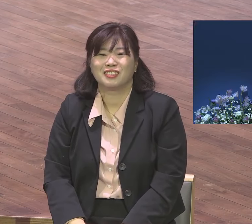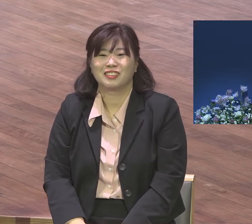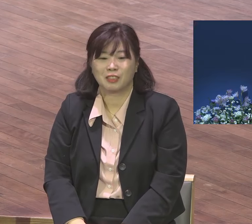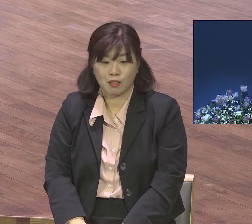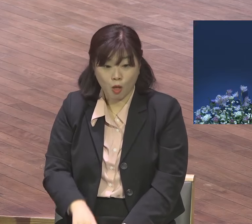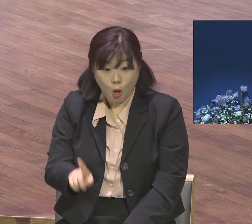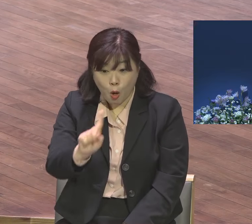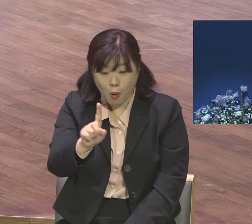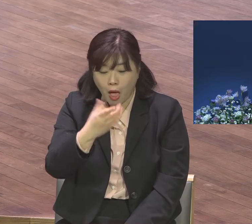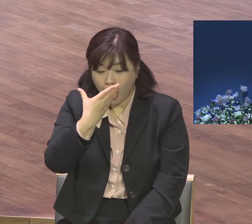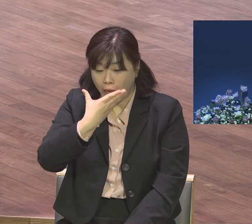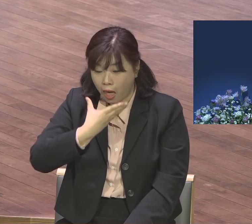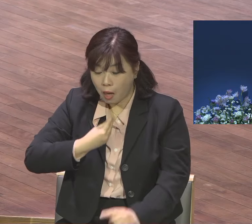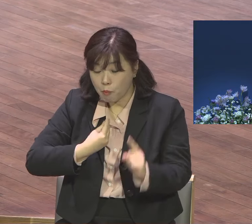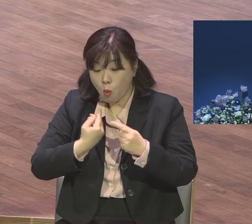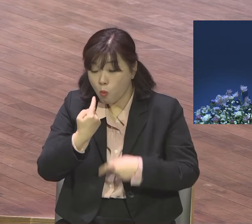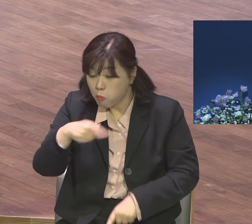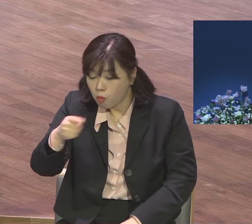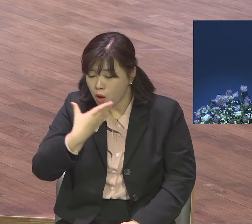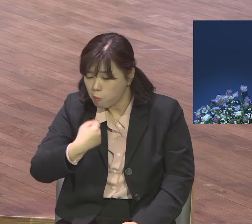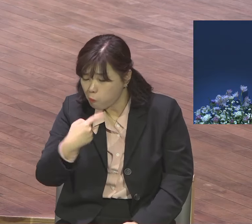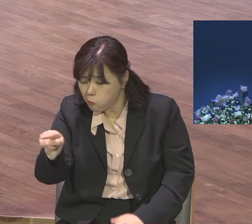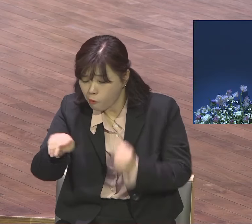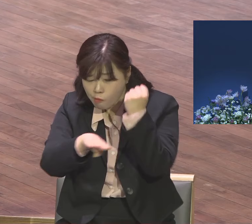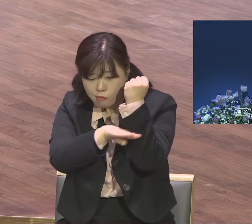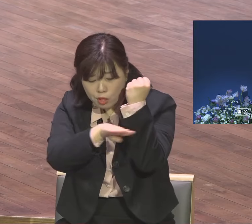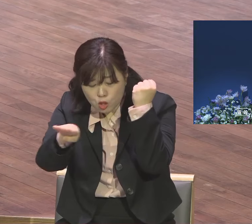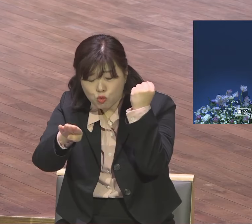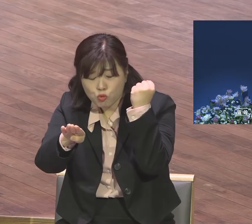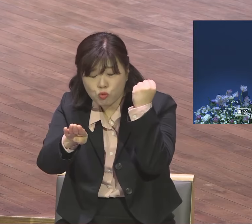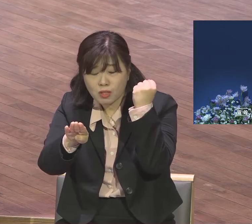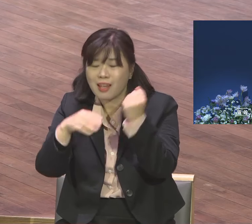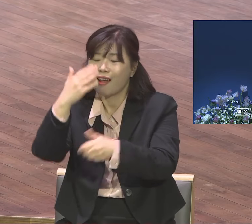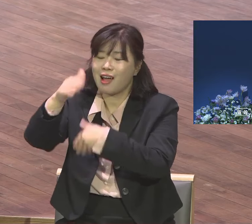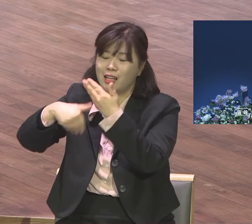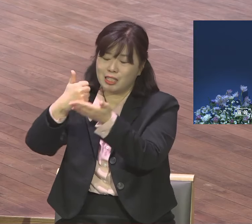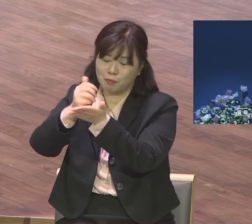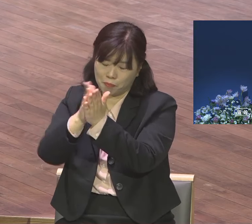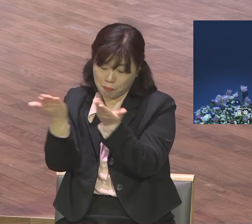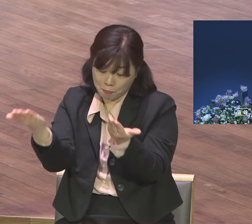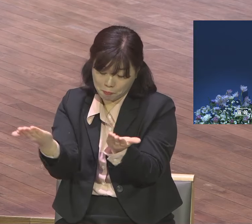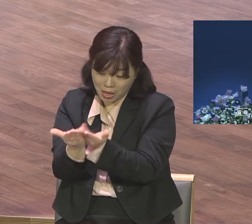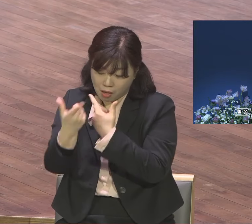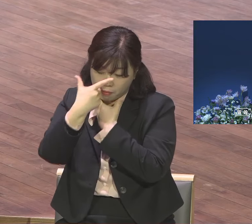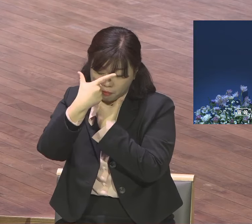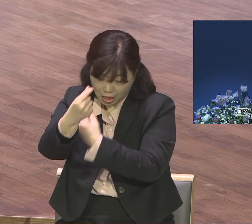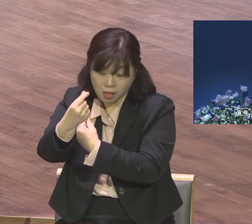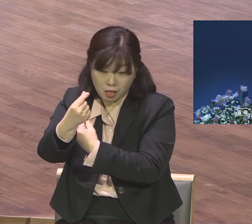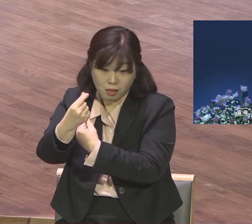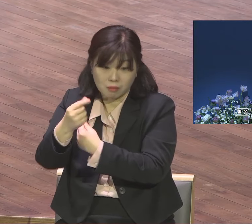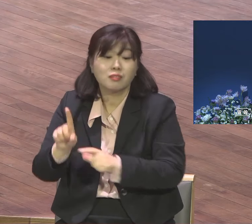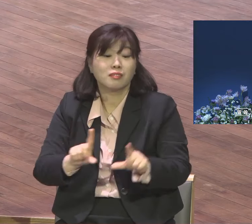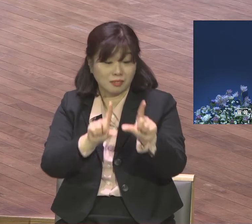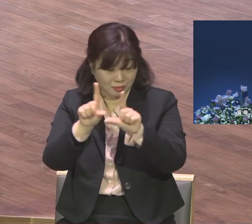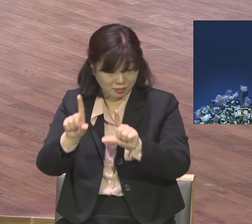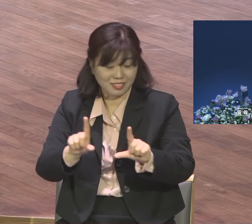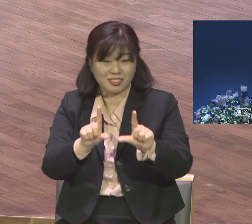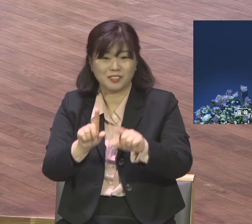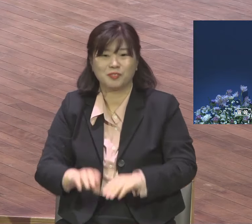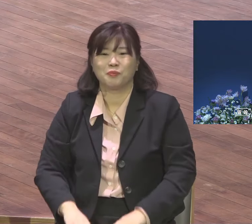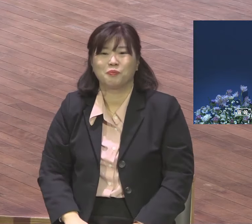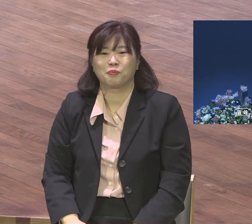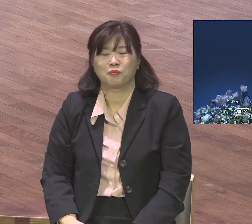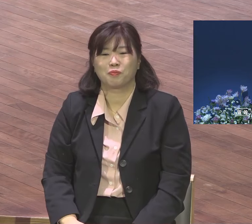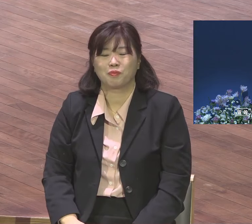누리며 사시기 바랍니다. 내가 행복해야 살립니다라는 제목으로 말씀드리겠습니다. 지금